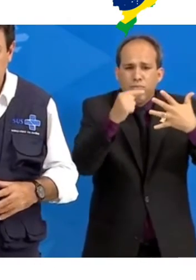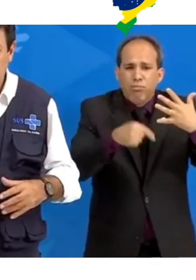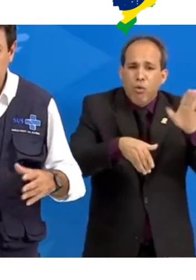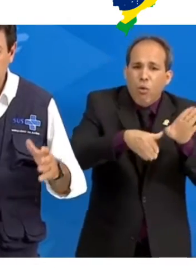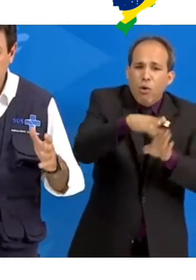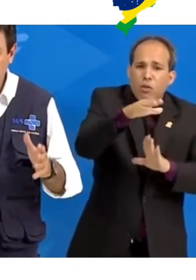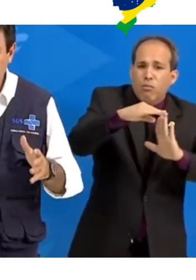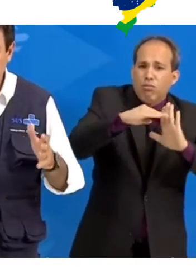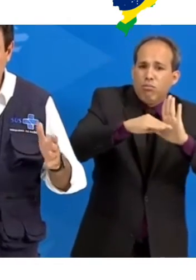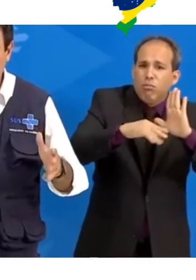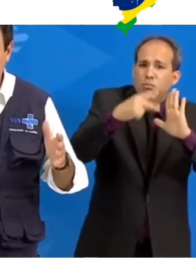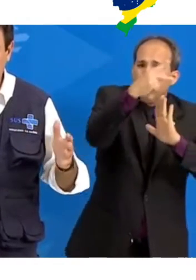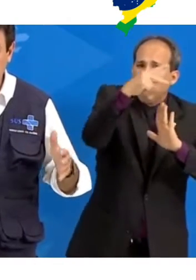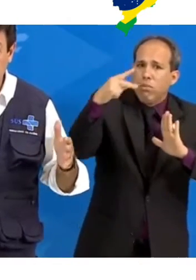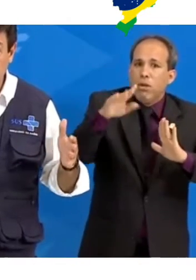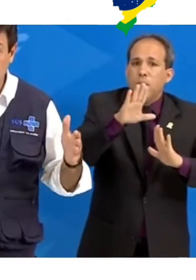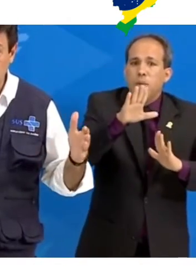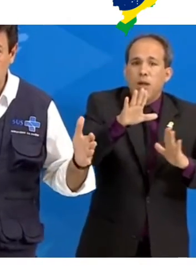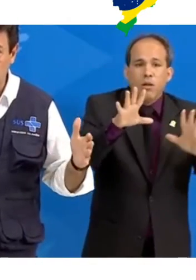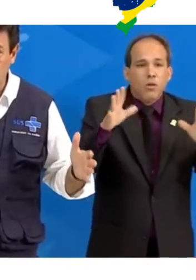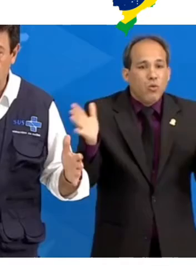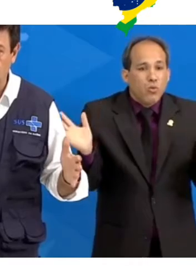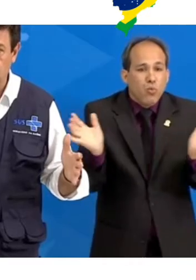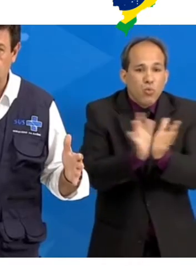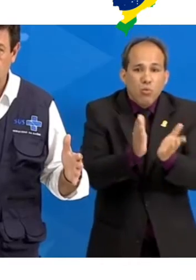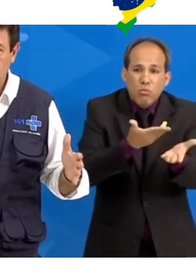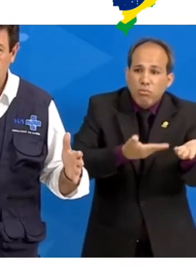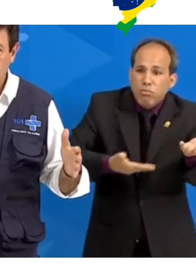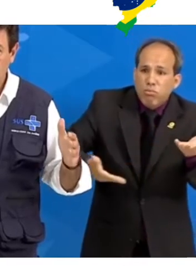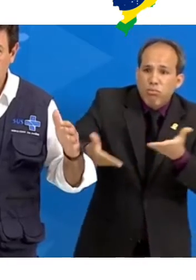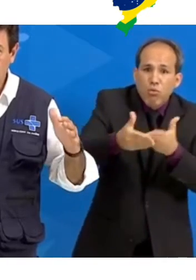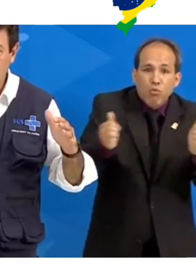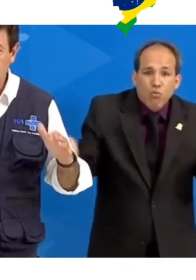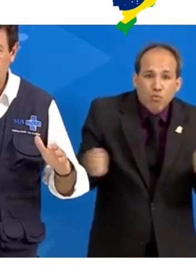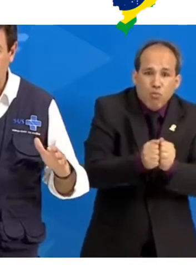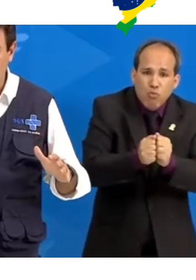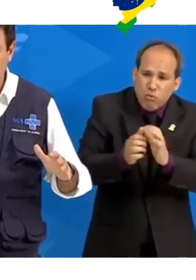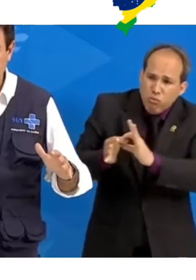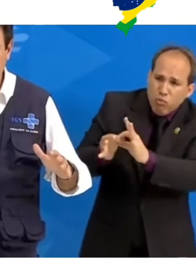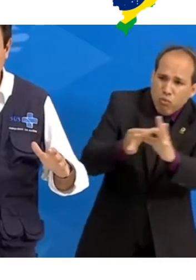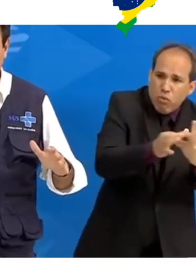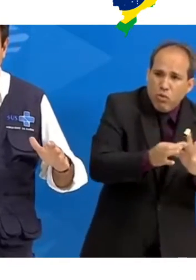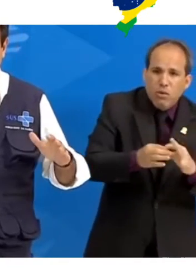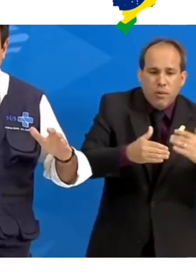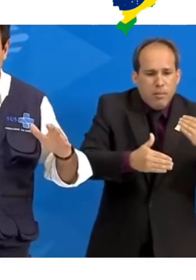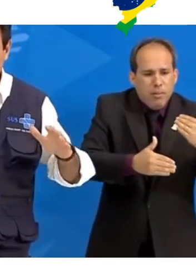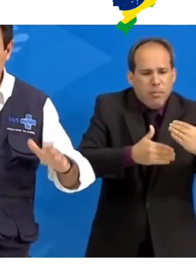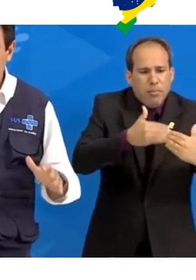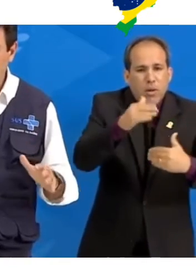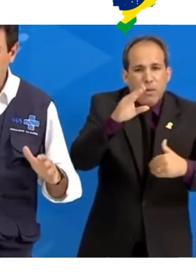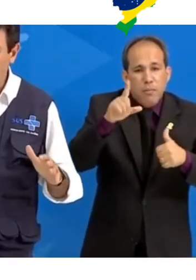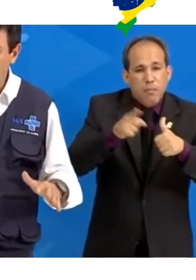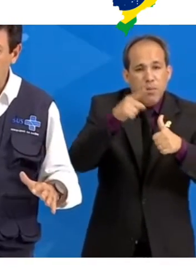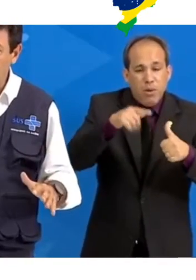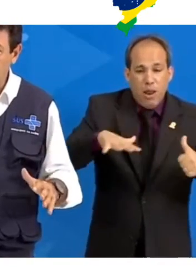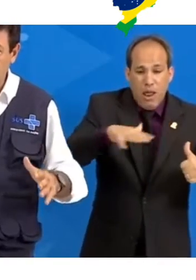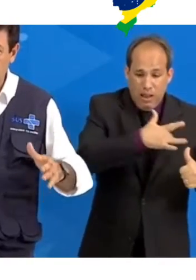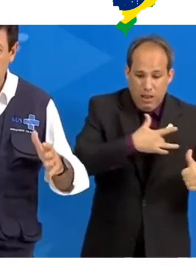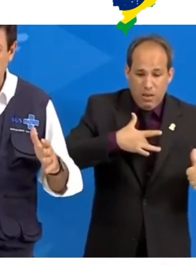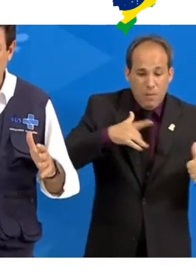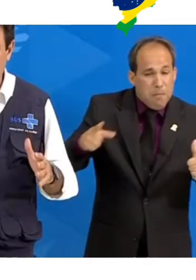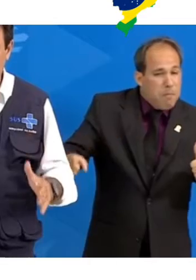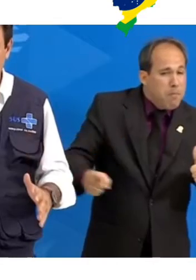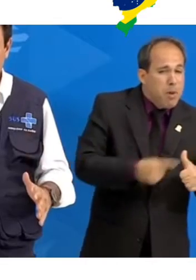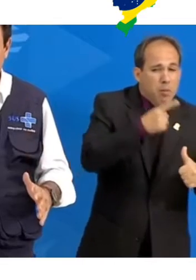tomadas, mas vamos interpretando junto com todos, porque em saúde a primeira qualidade de